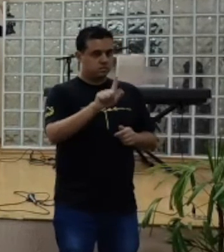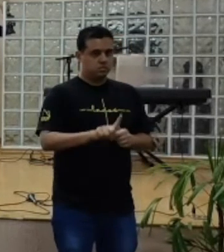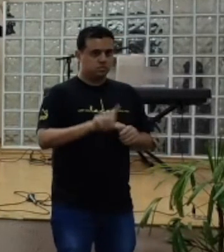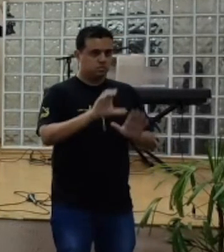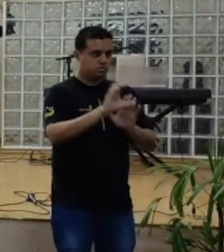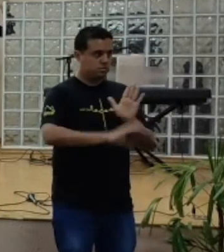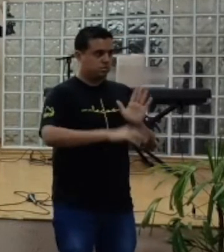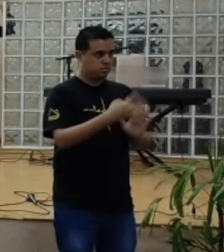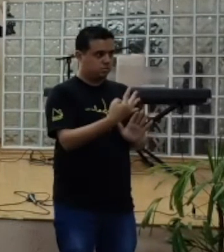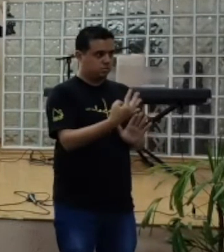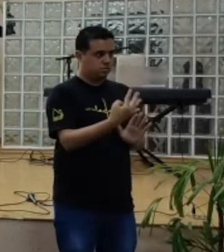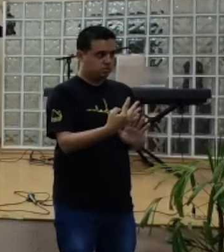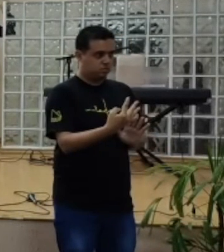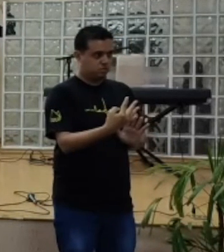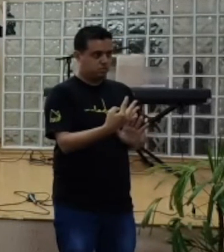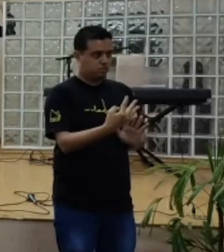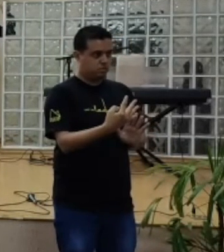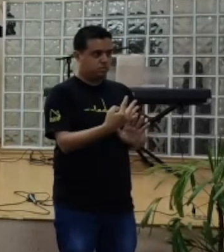Gálatas, capítulo